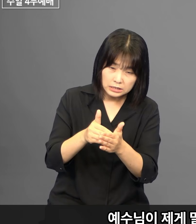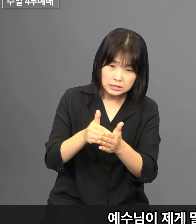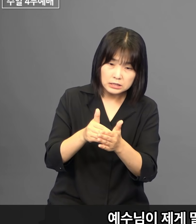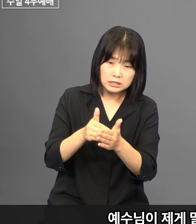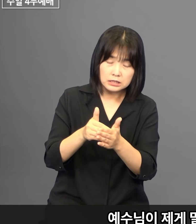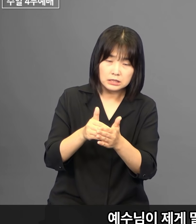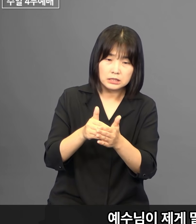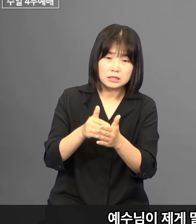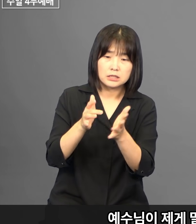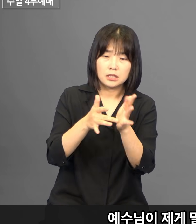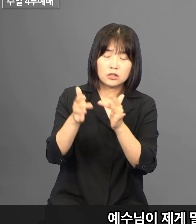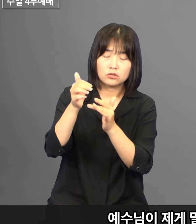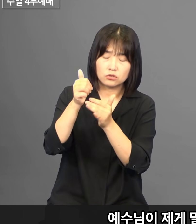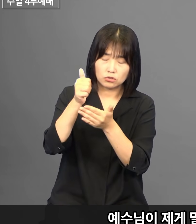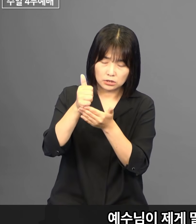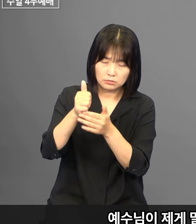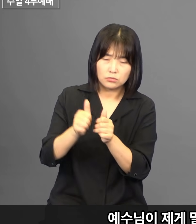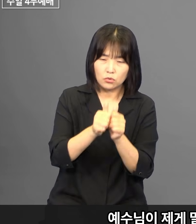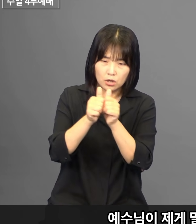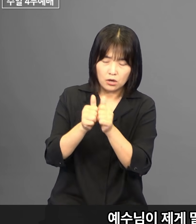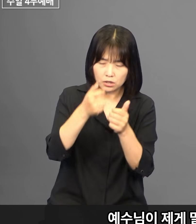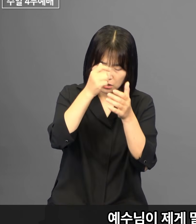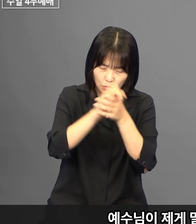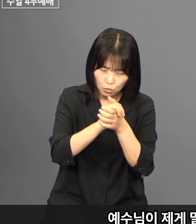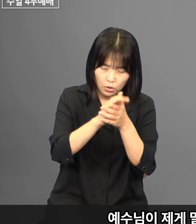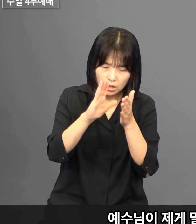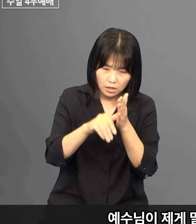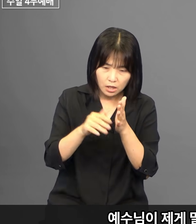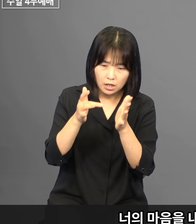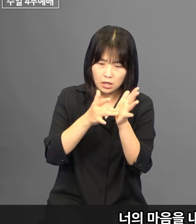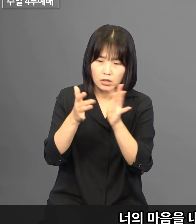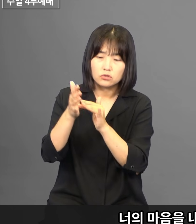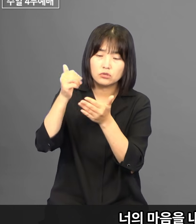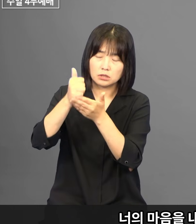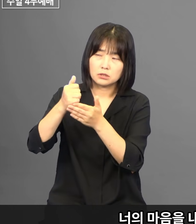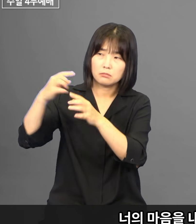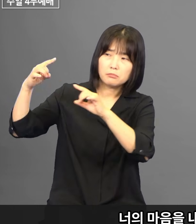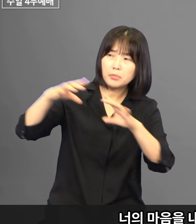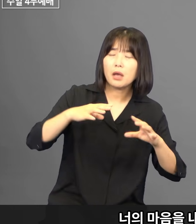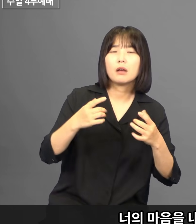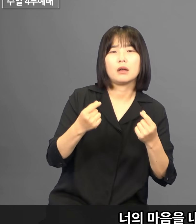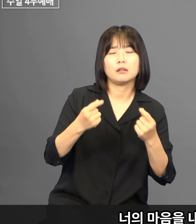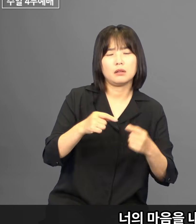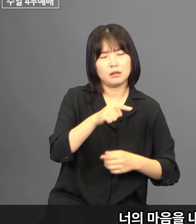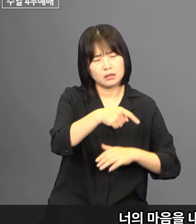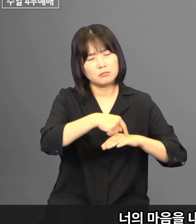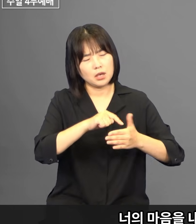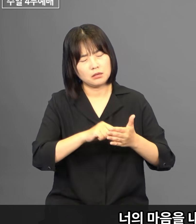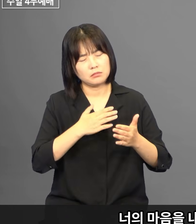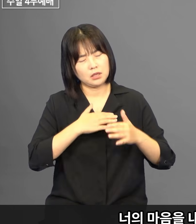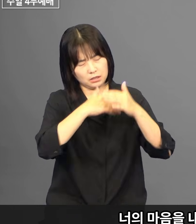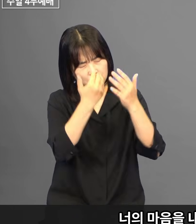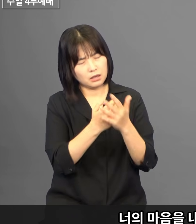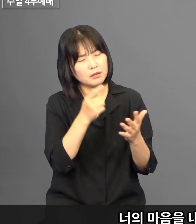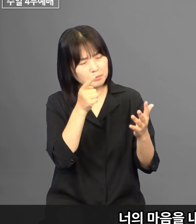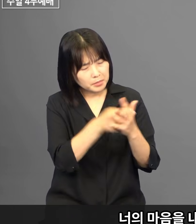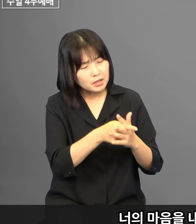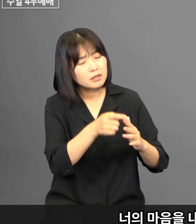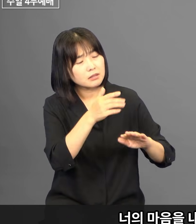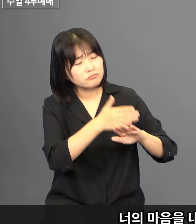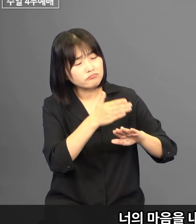때 예수님이 제게 말씀하시는 것 같았습니다. 너의 마음을 내가 안다.